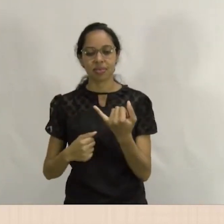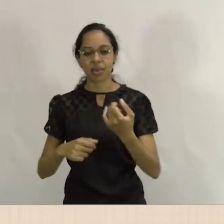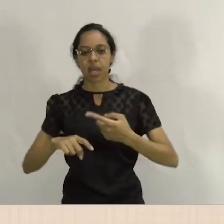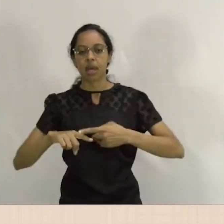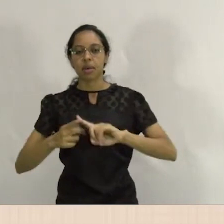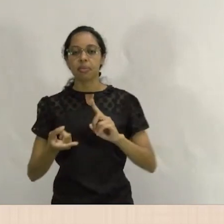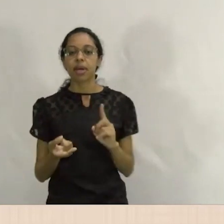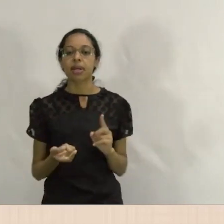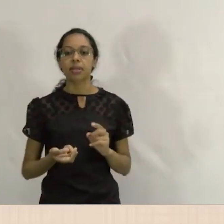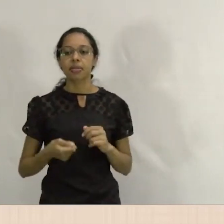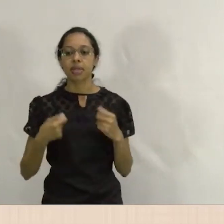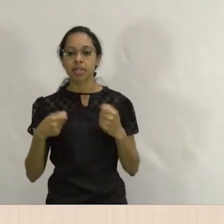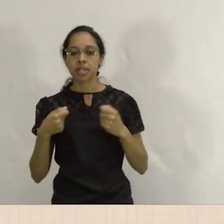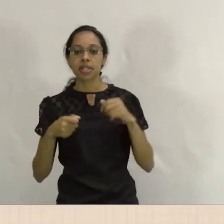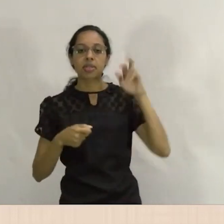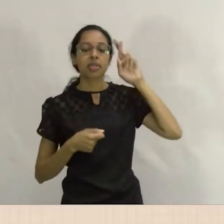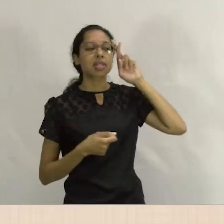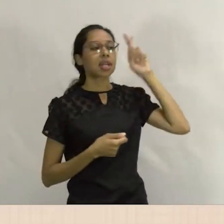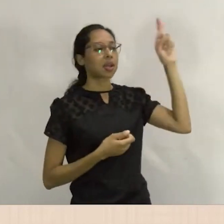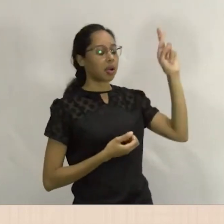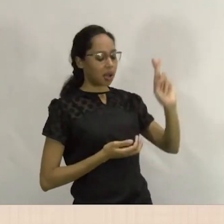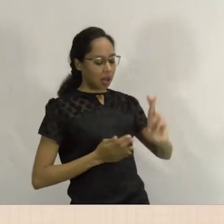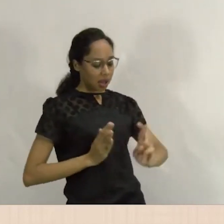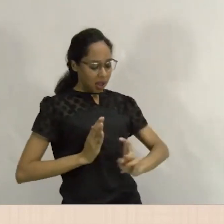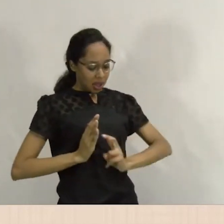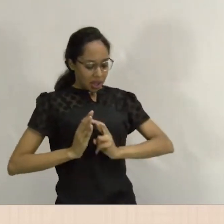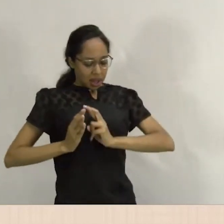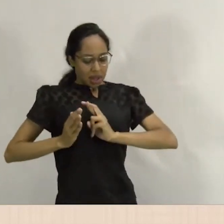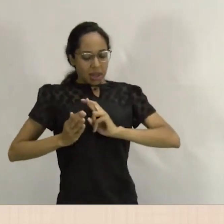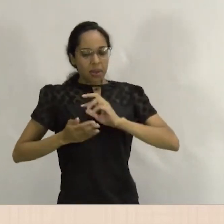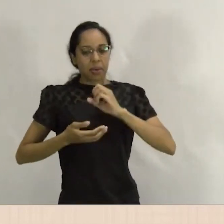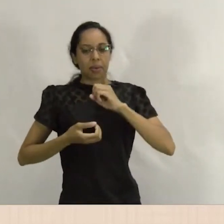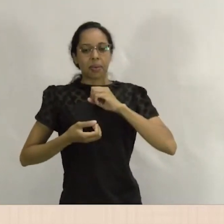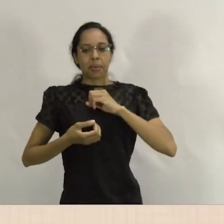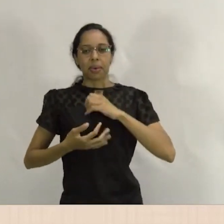Senhor habite em nosso coração.